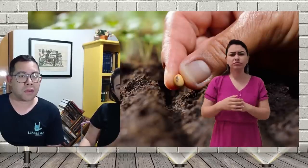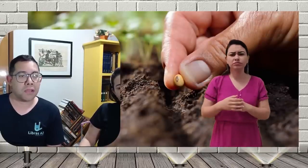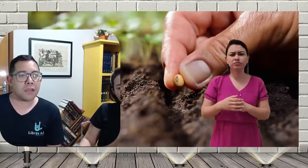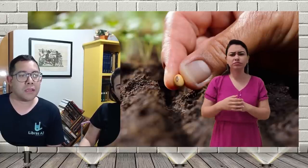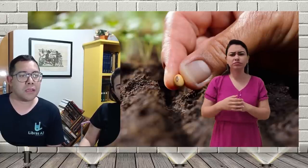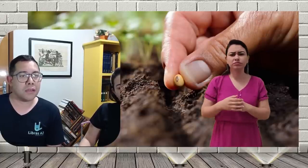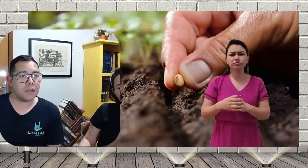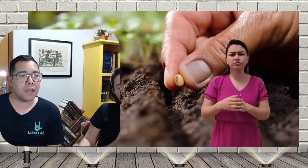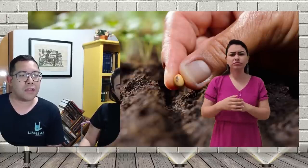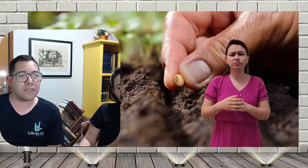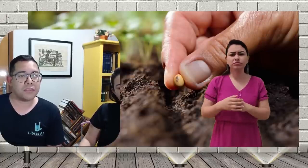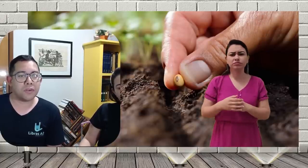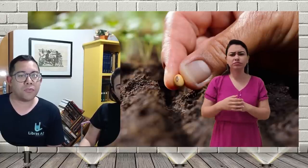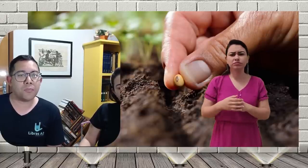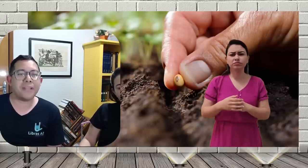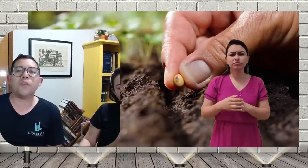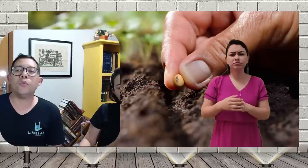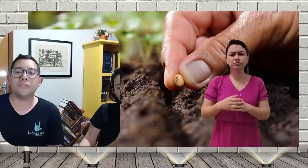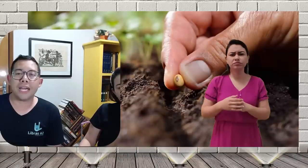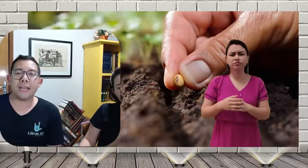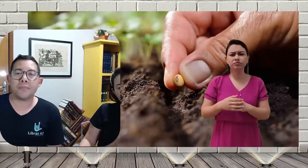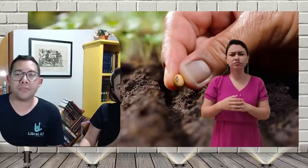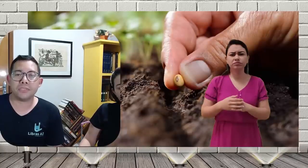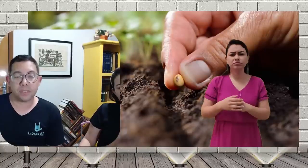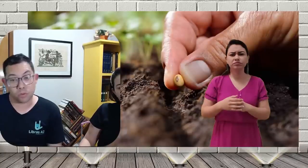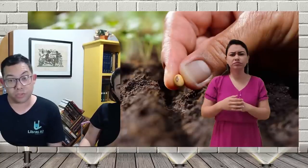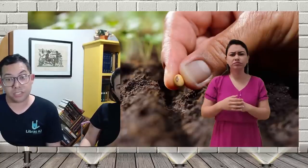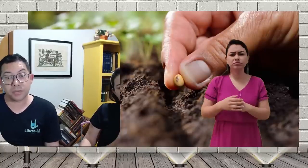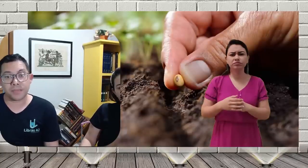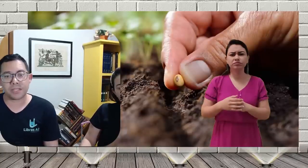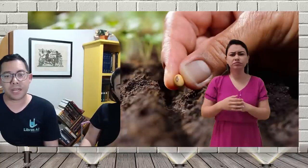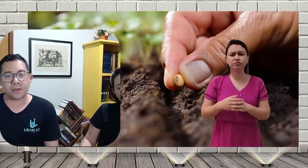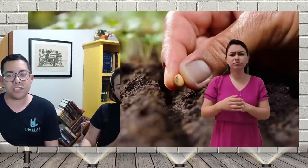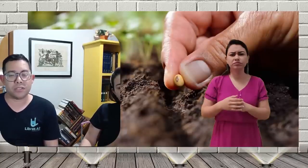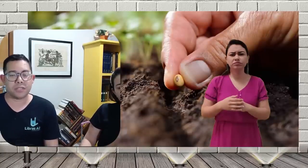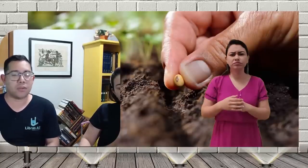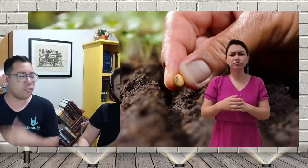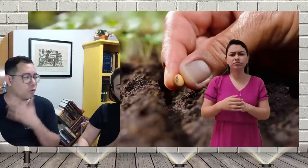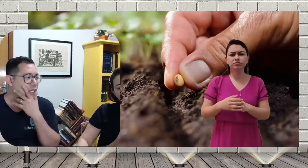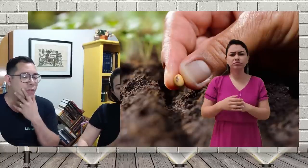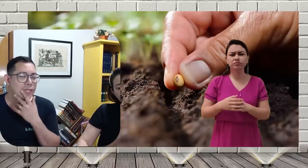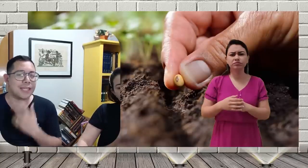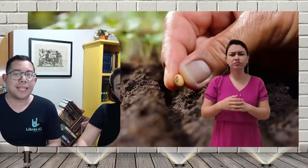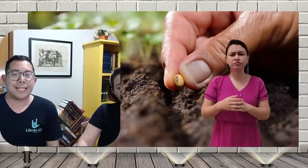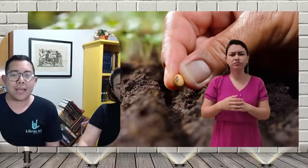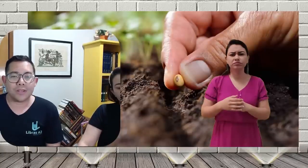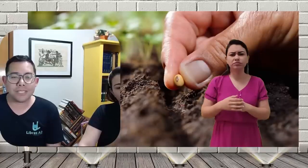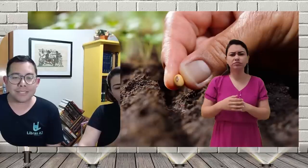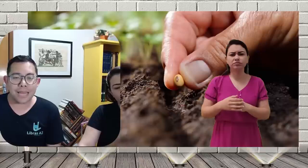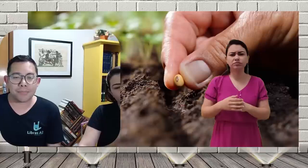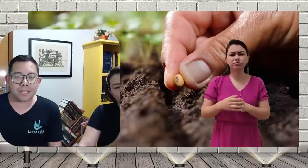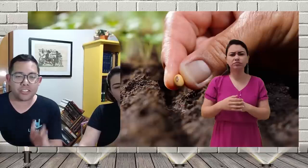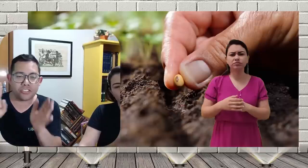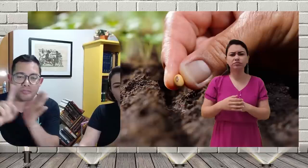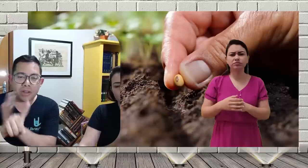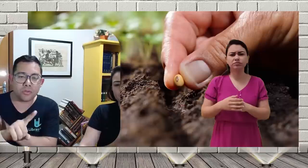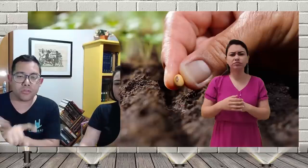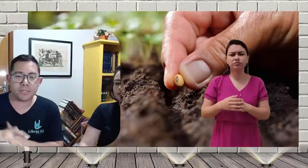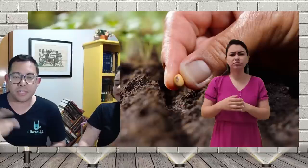E aí, ela faz assim, ó, vou perguntar para você. Ontem também, na aula de ontem não, né? Na aula de sábado, né? A gente já falou sobre essa